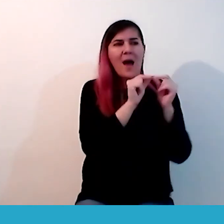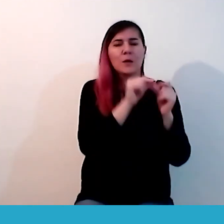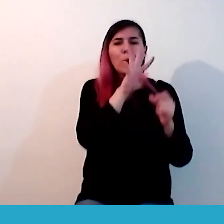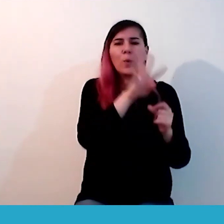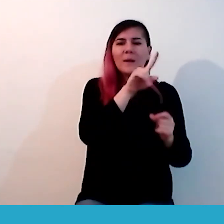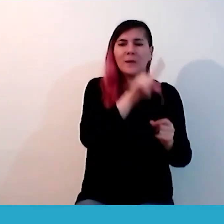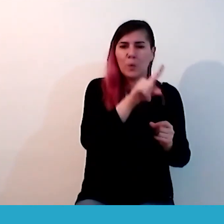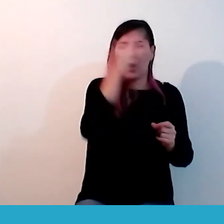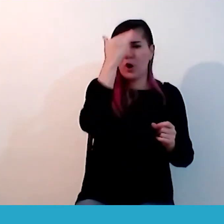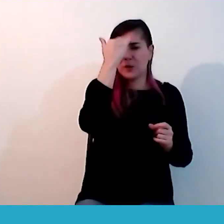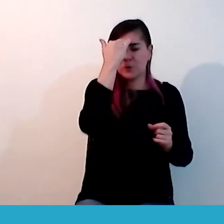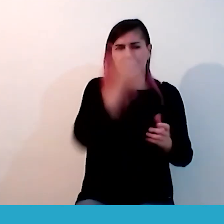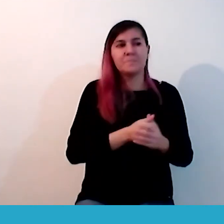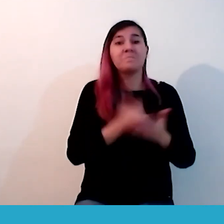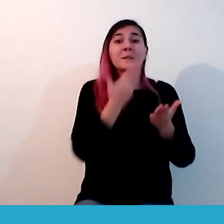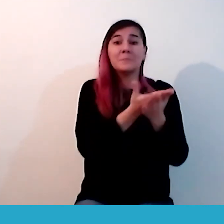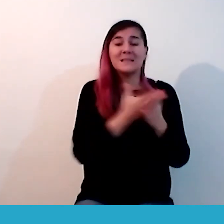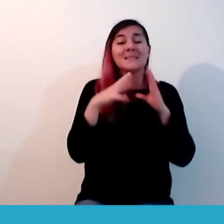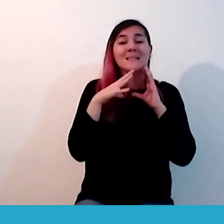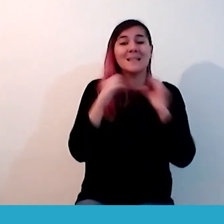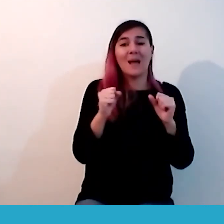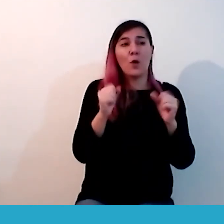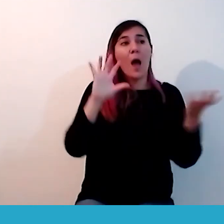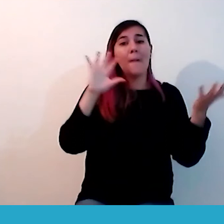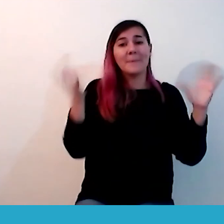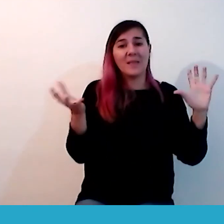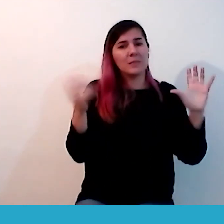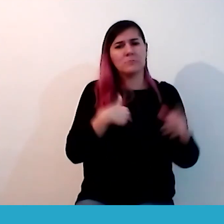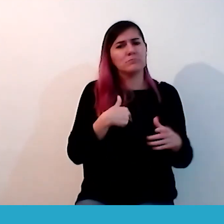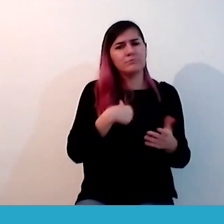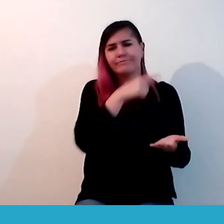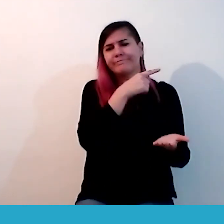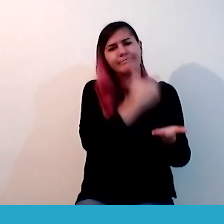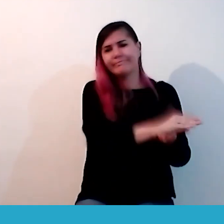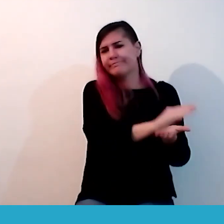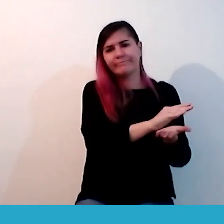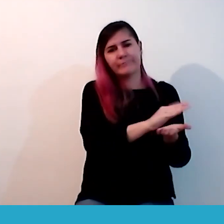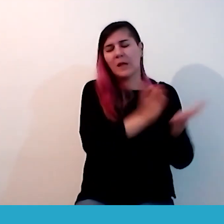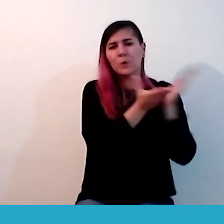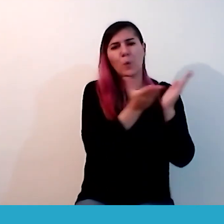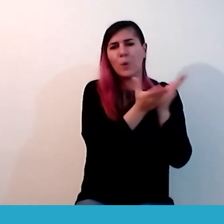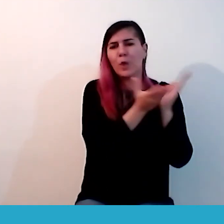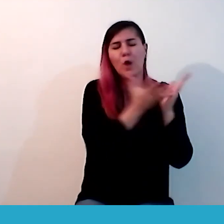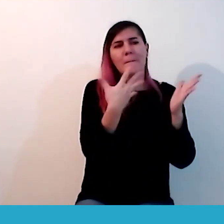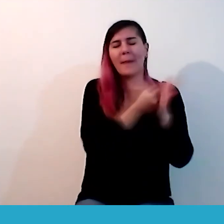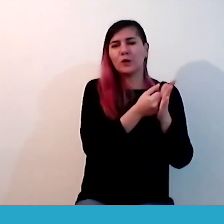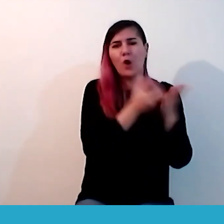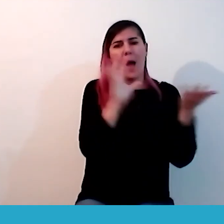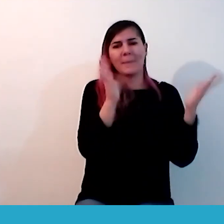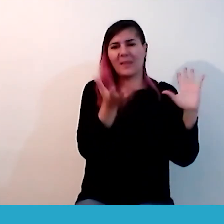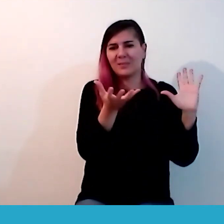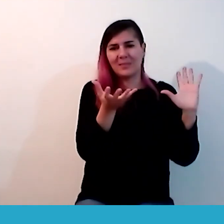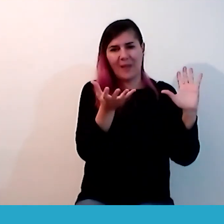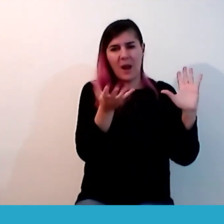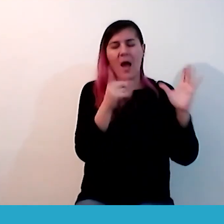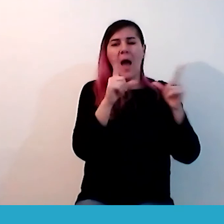Constitución. Solicita asimismo al secretario de Ambiente proceda a rechazar el estudio de impacto ambiental de conformidad con el artículo